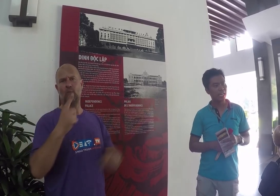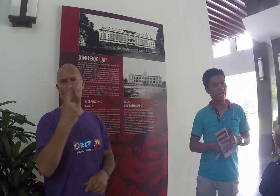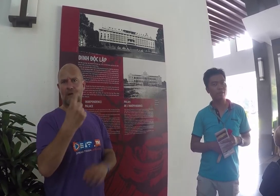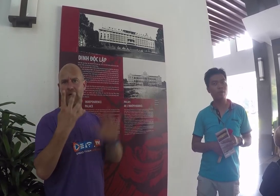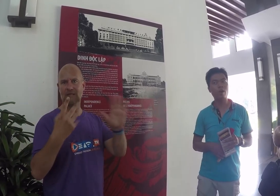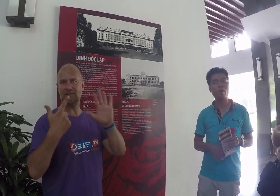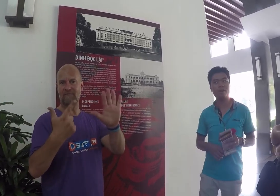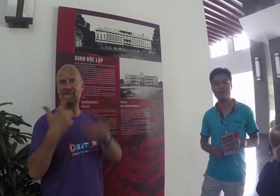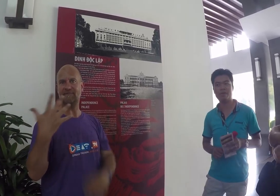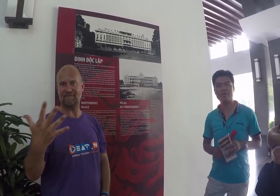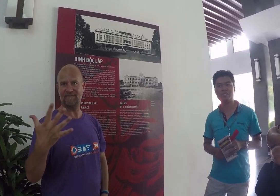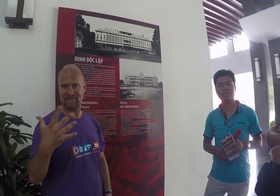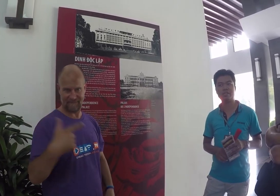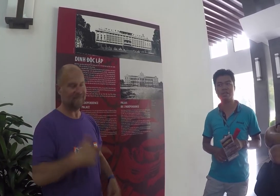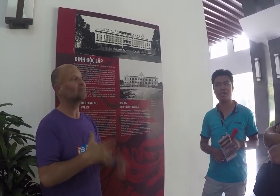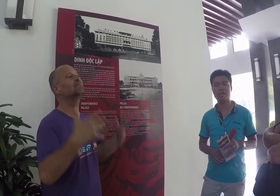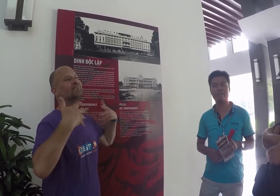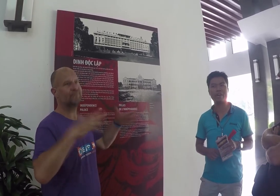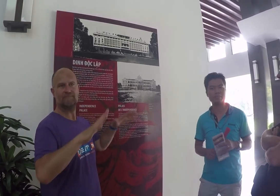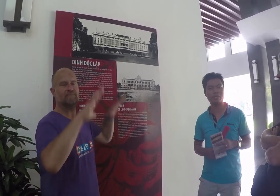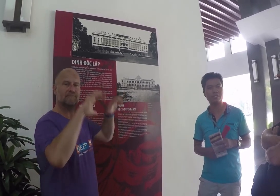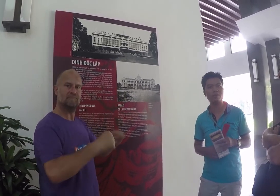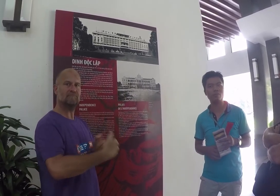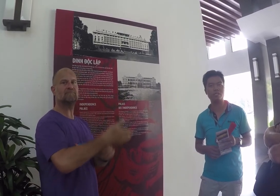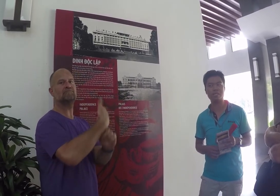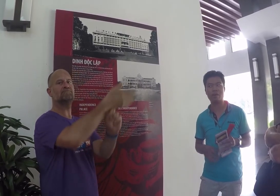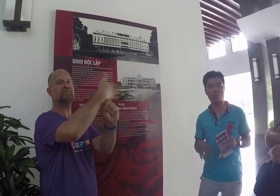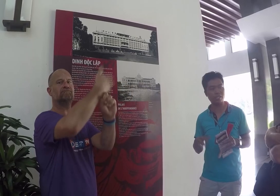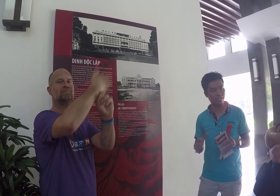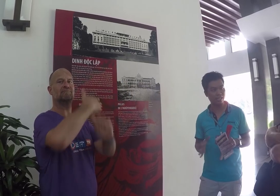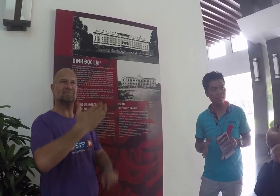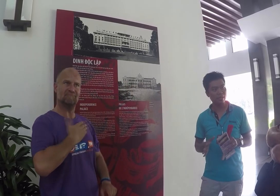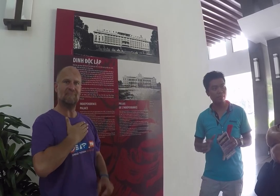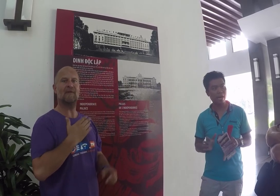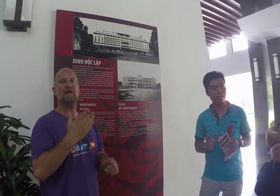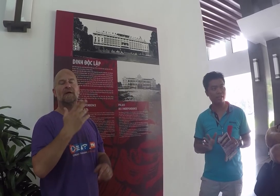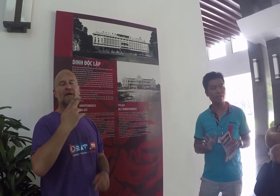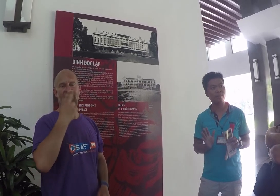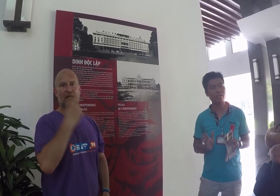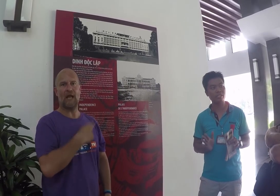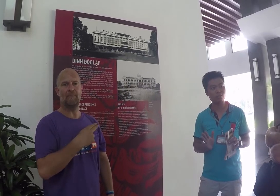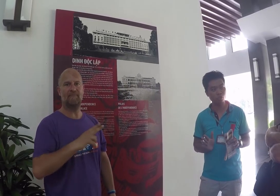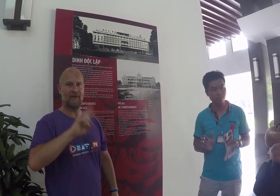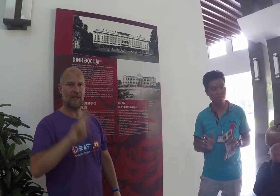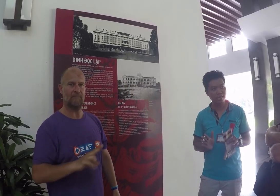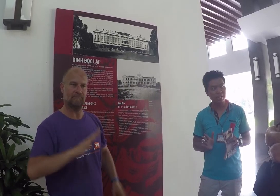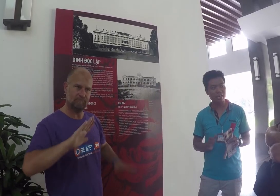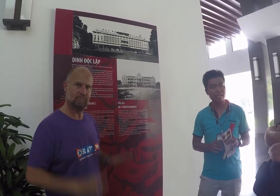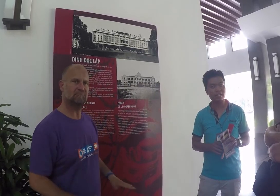bis 1975, bis der Vietnamkrieg zu Ende ging. So wurde Vietnam vereinigt und dies ehrt dieser